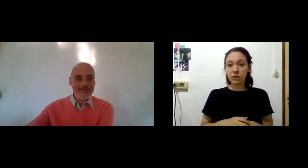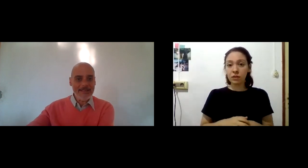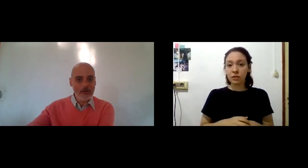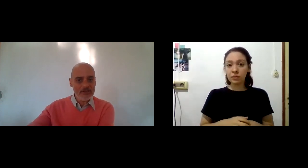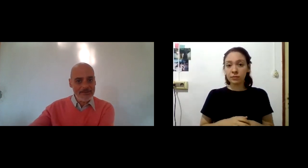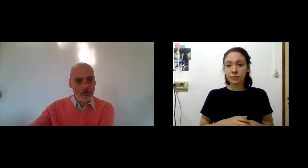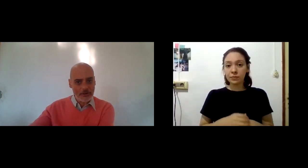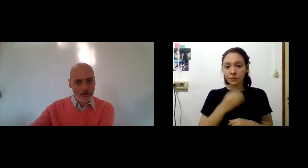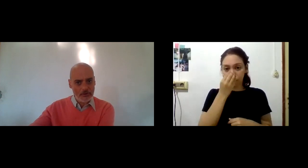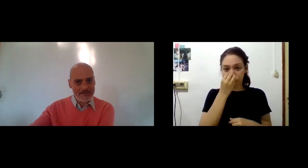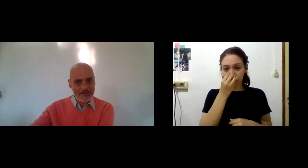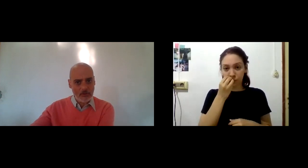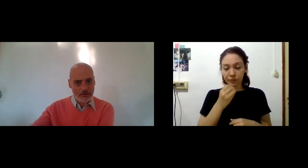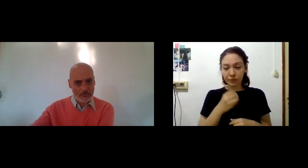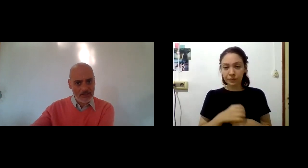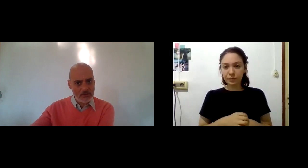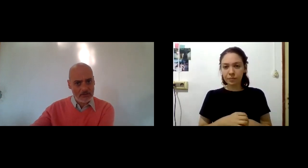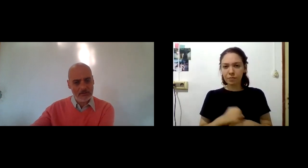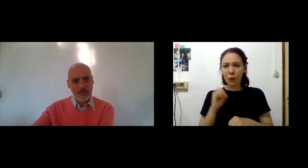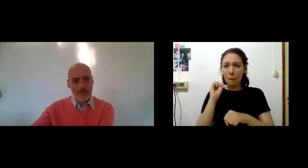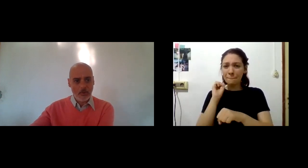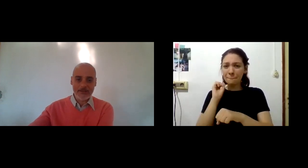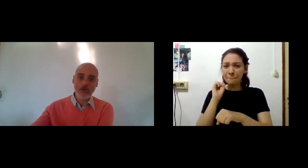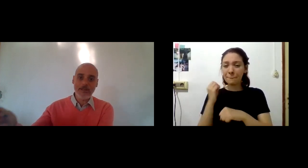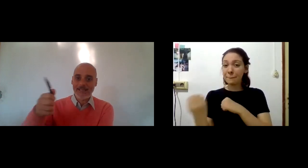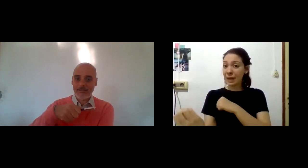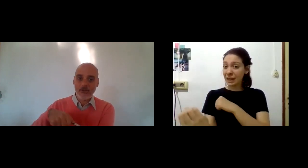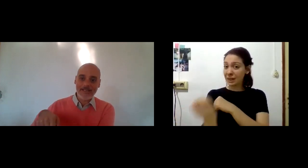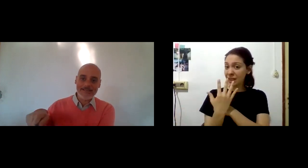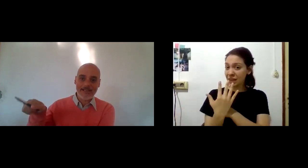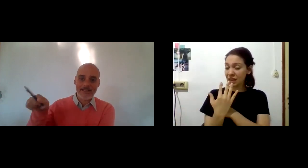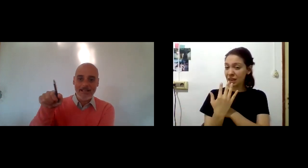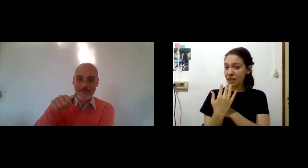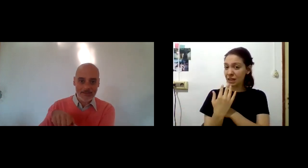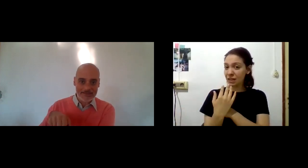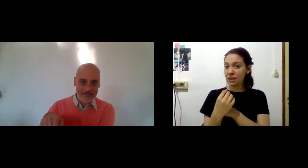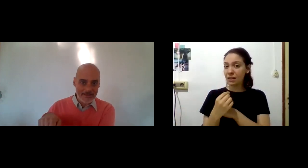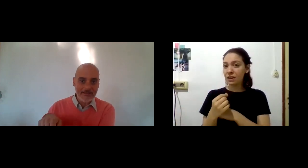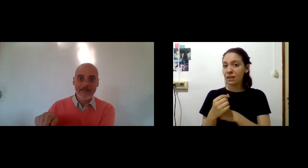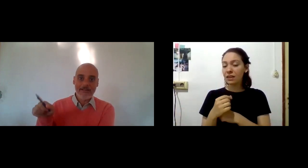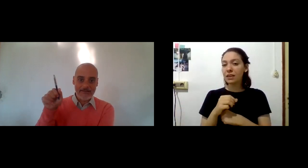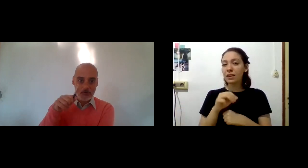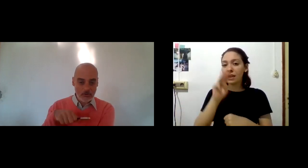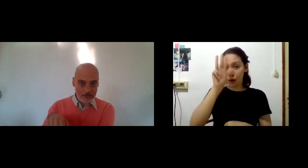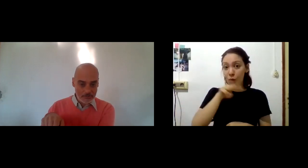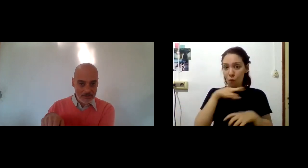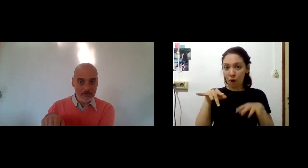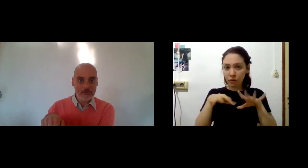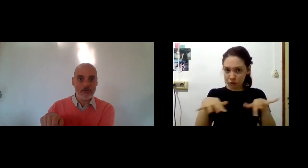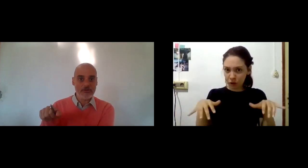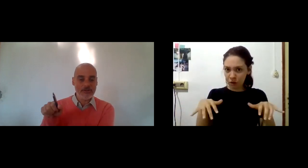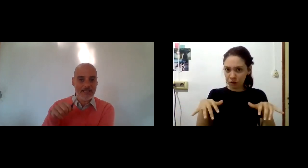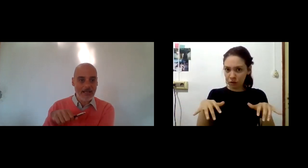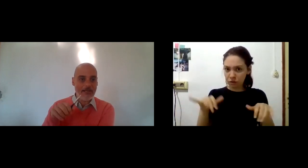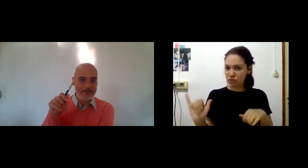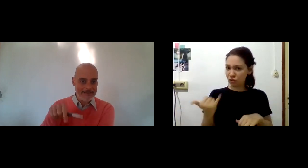alguna oportunidad yo no había ido recibiste un correo, ¿no recibiste un correo mío? Porque No. todas las que están acá y todos los que están acá recibieron un correo mío